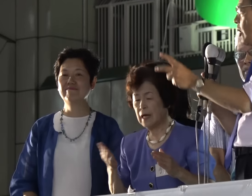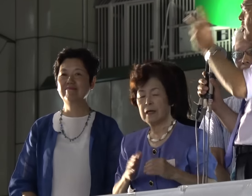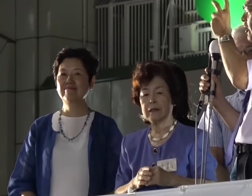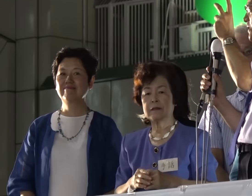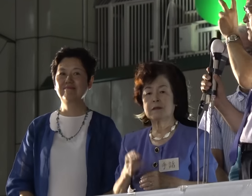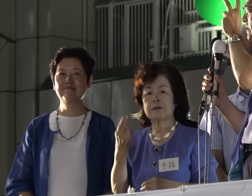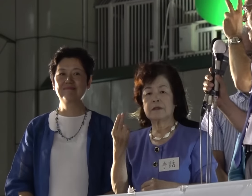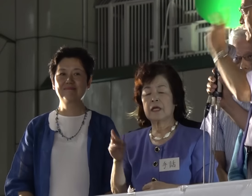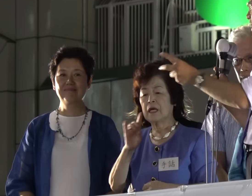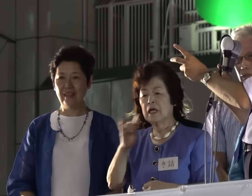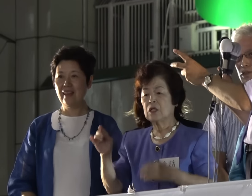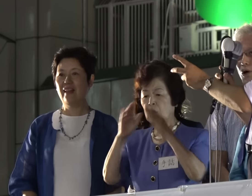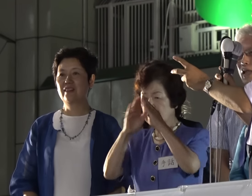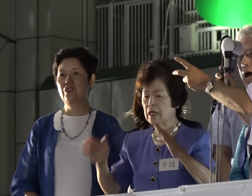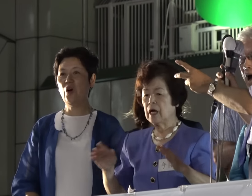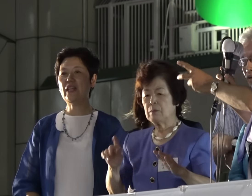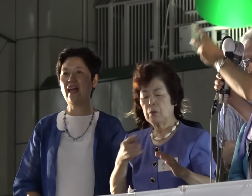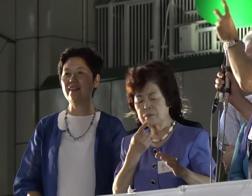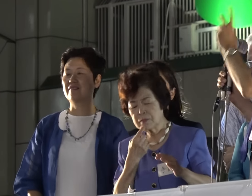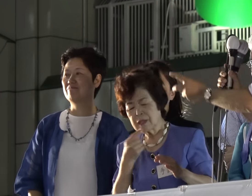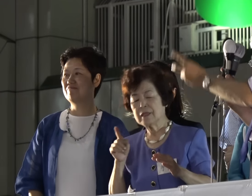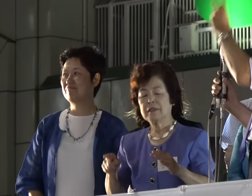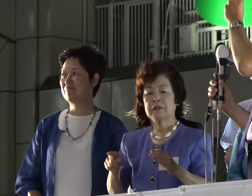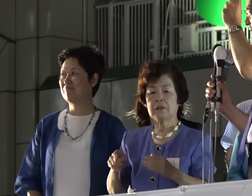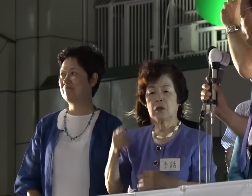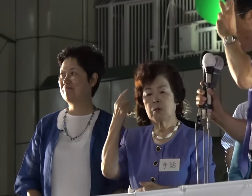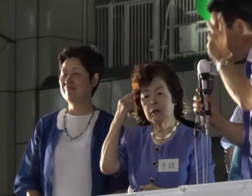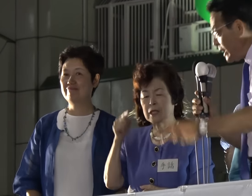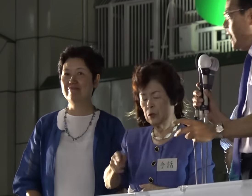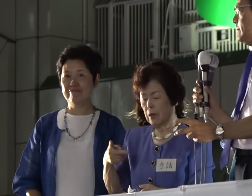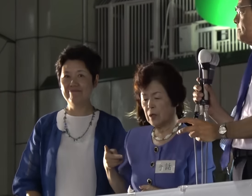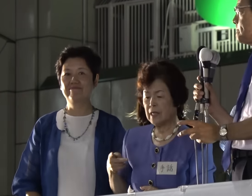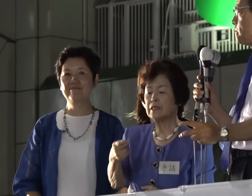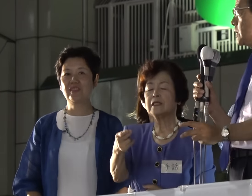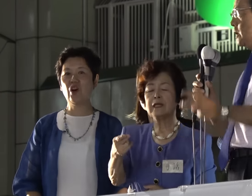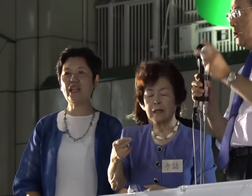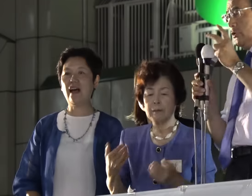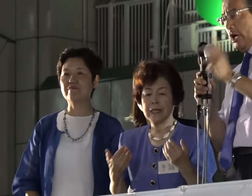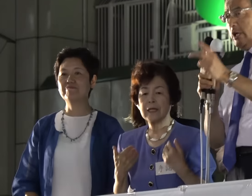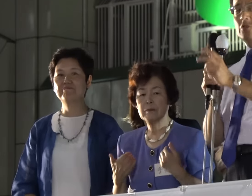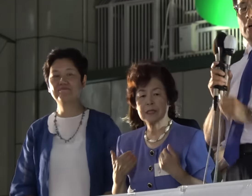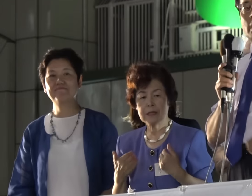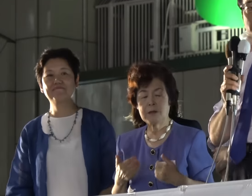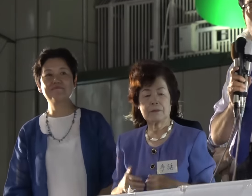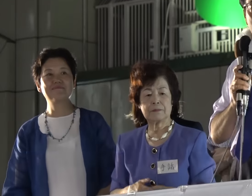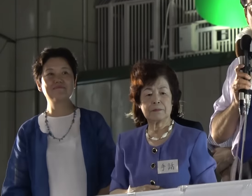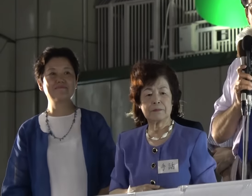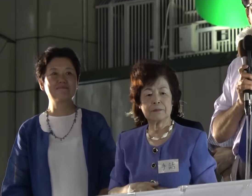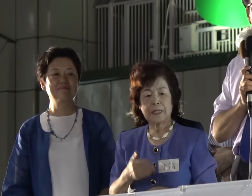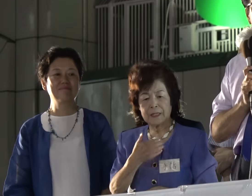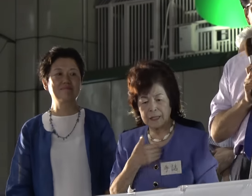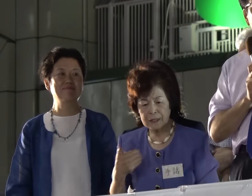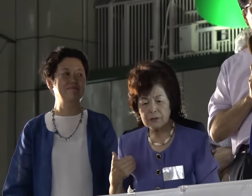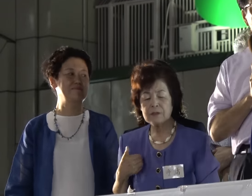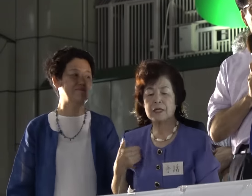支配が横行してるんじゃありませんか。それも断ち切らなきゃいけない。できるのは皆さん